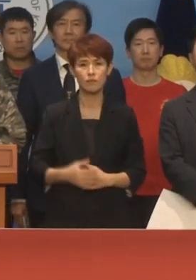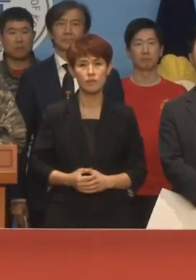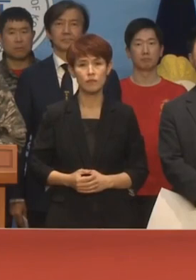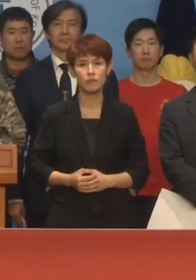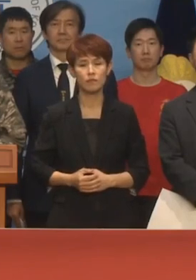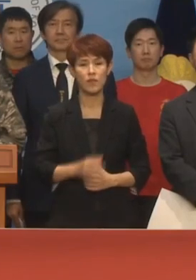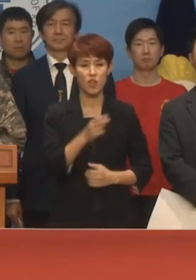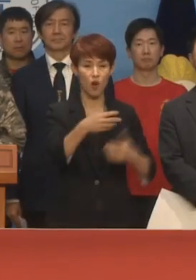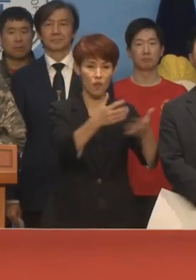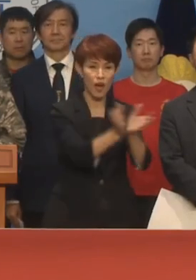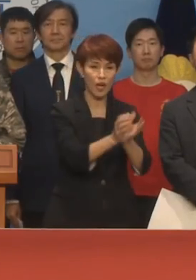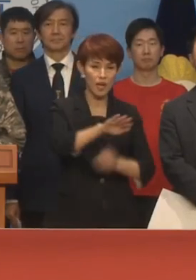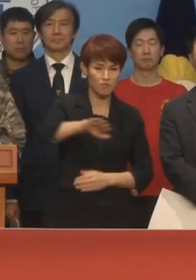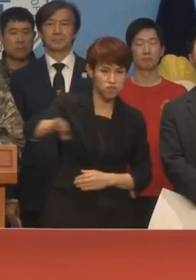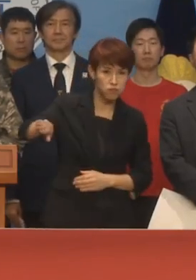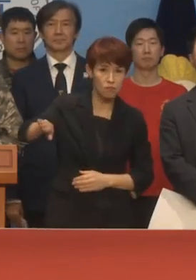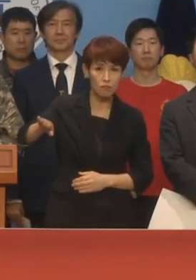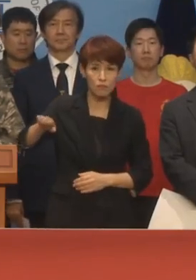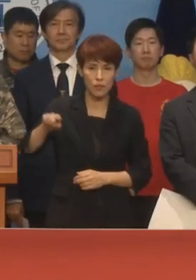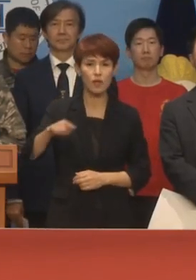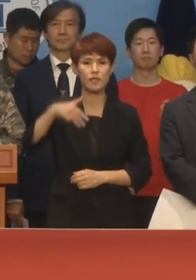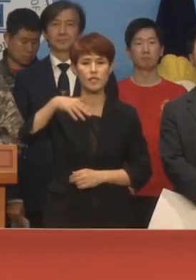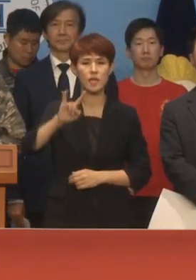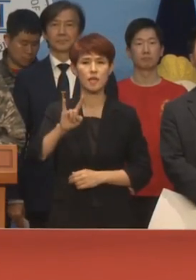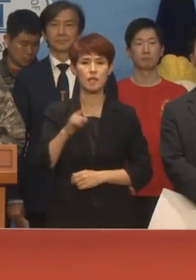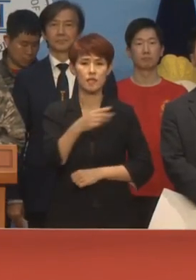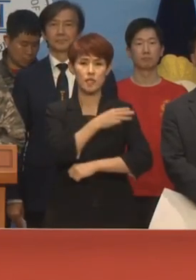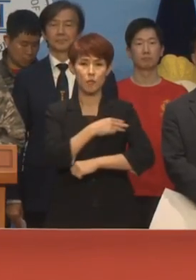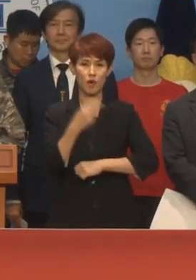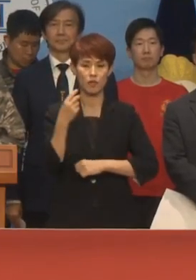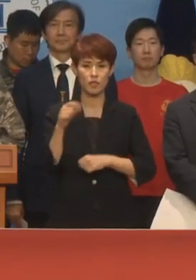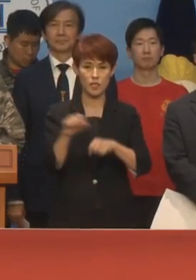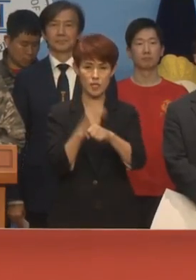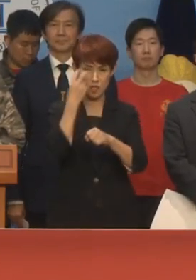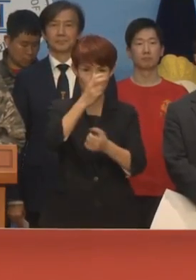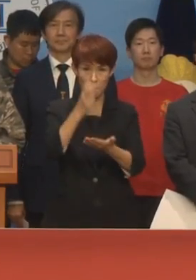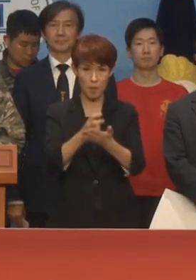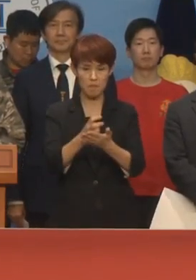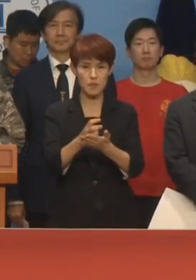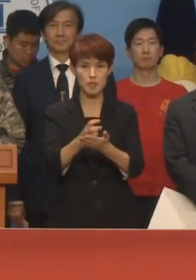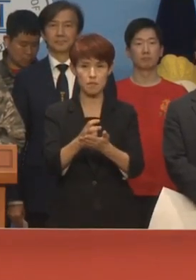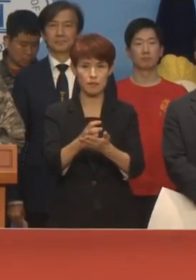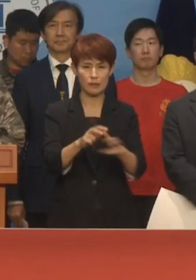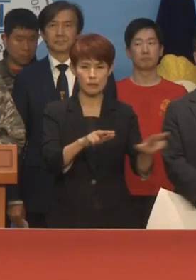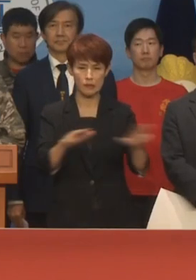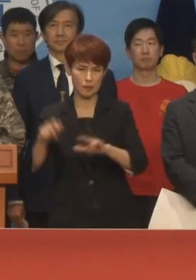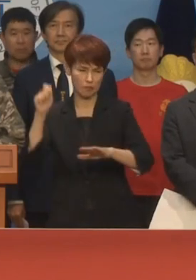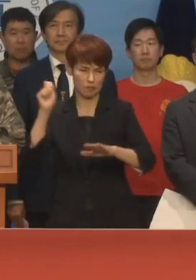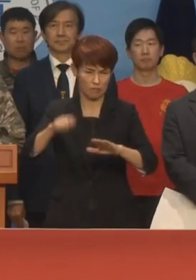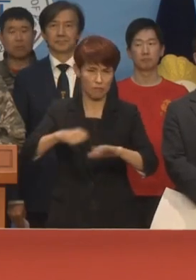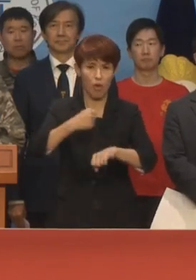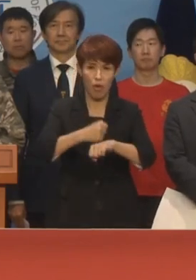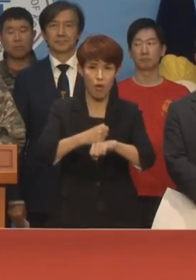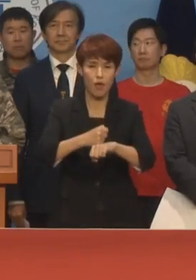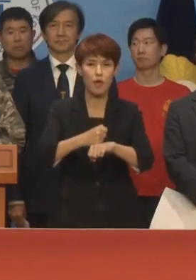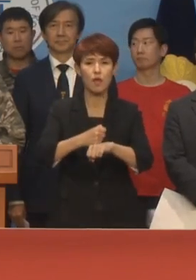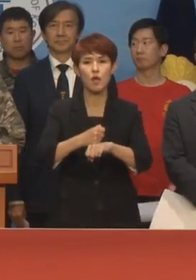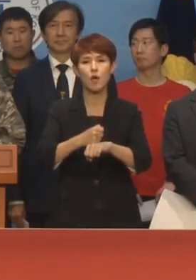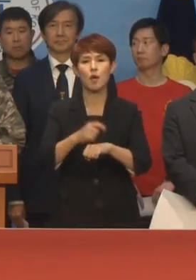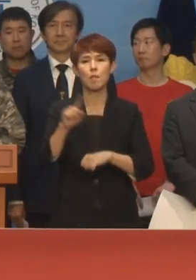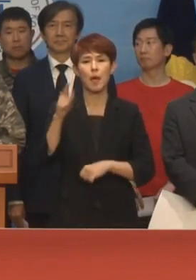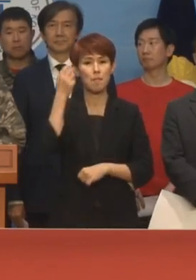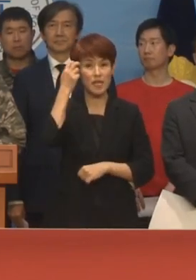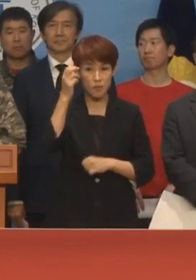여당의 외면 속에 최상병 특검법이 패스트트랙을 타고 꼬박 180일을 거쳐